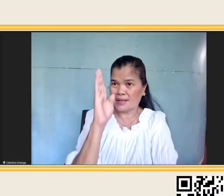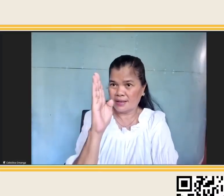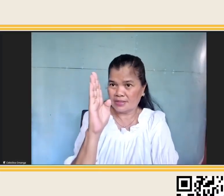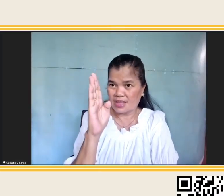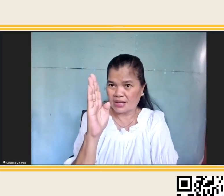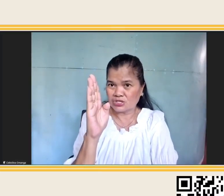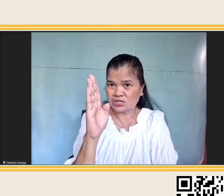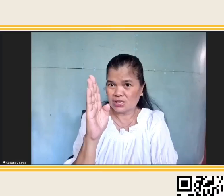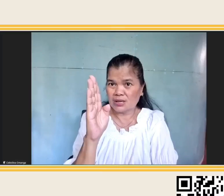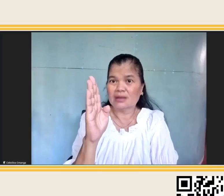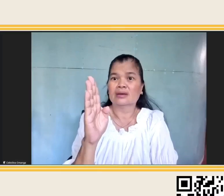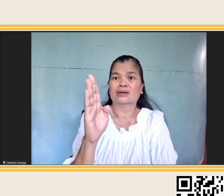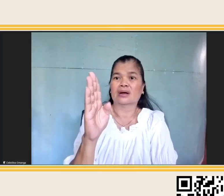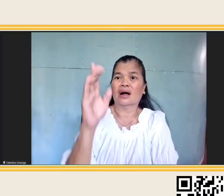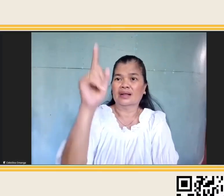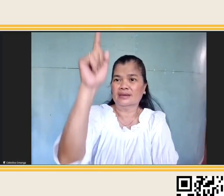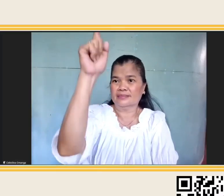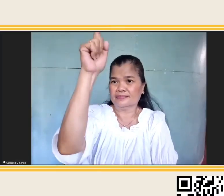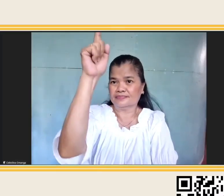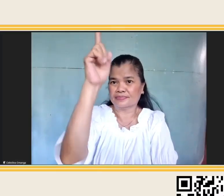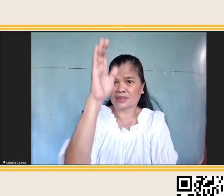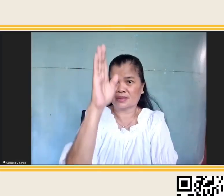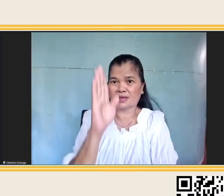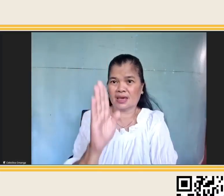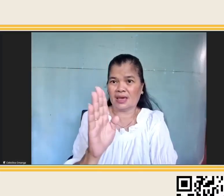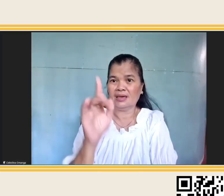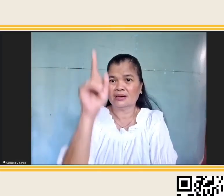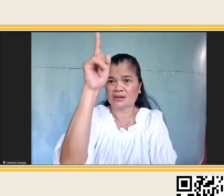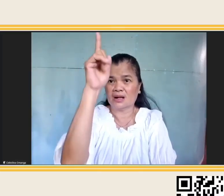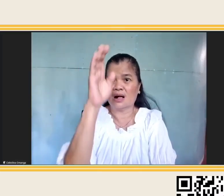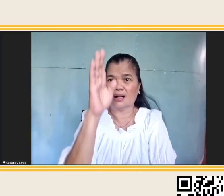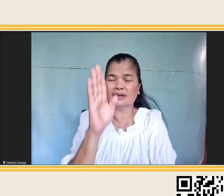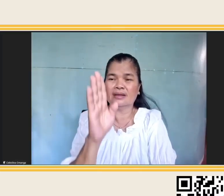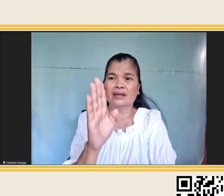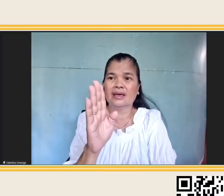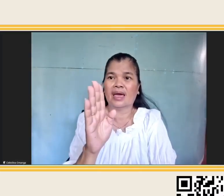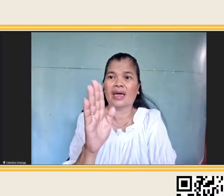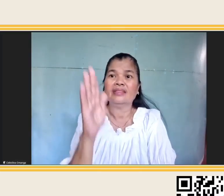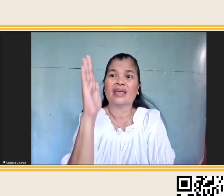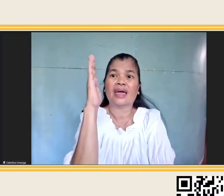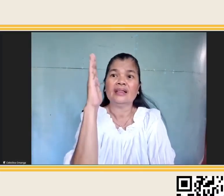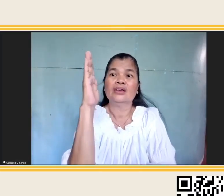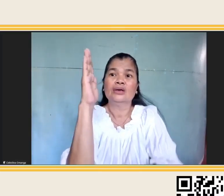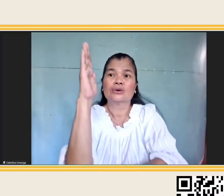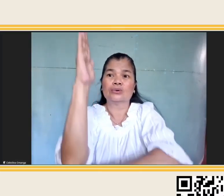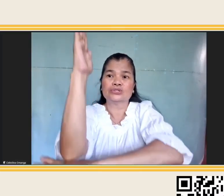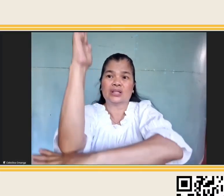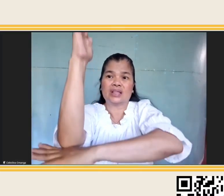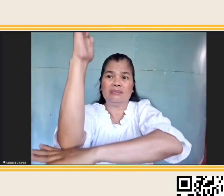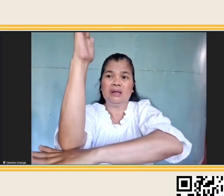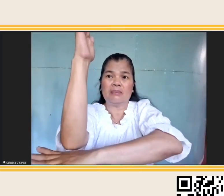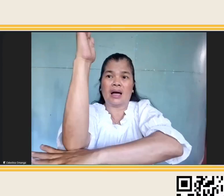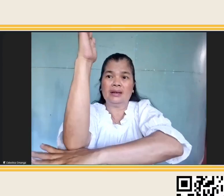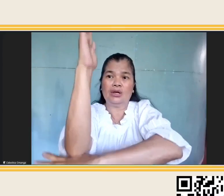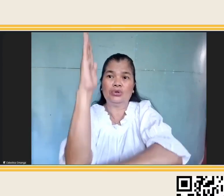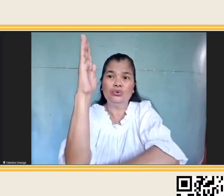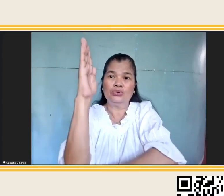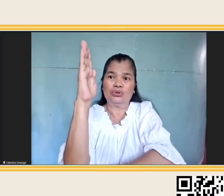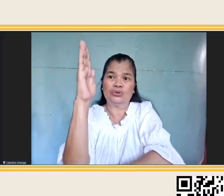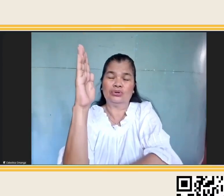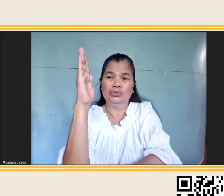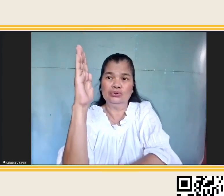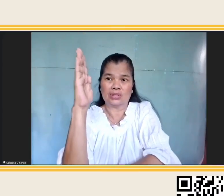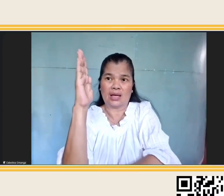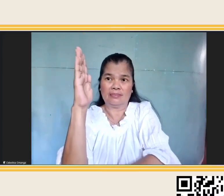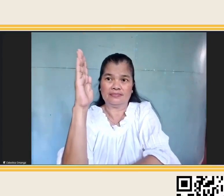pababa, that's God. Okay, God. And then, kung sa time naman,